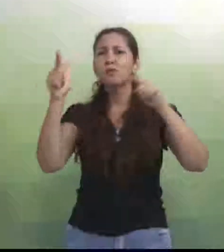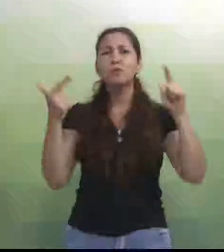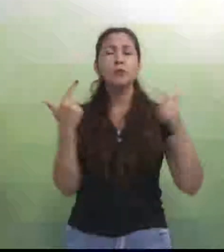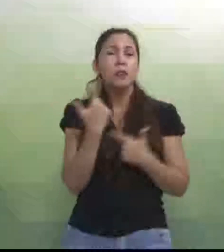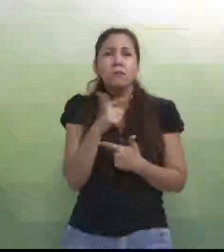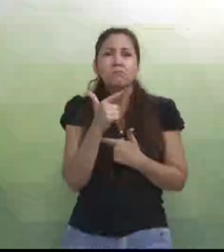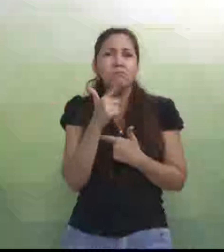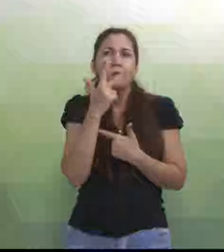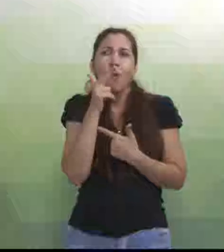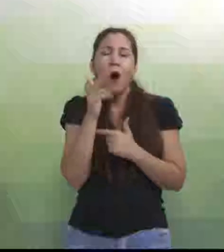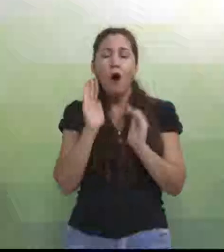Com isso,